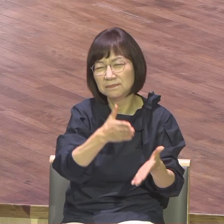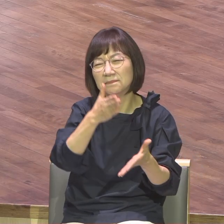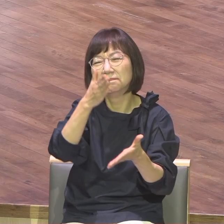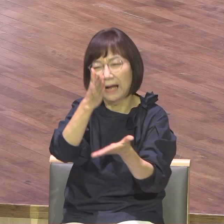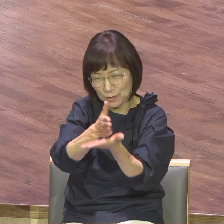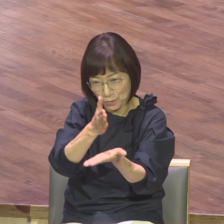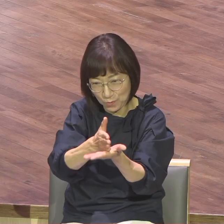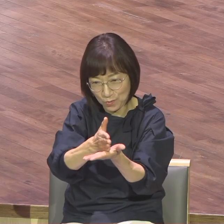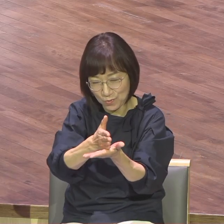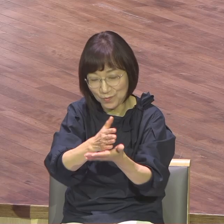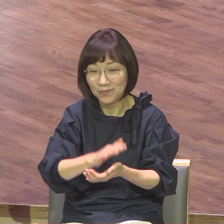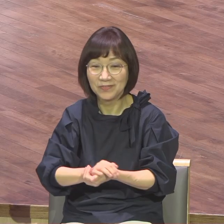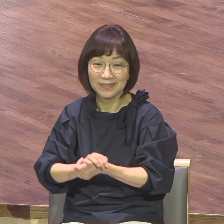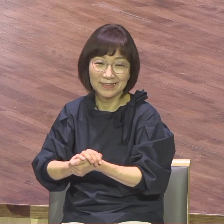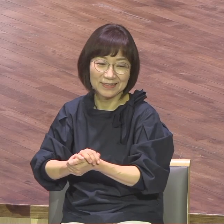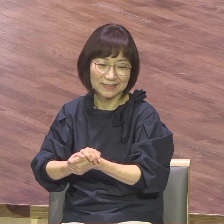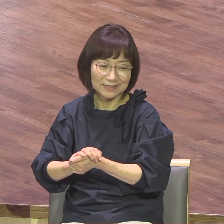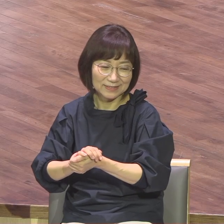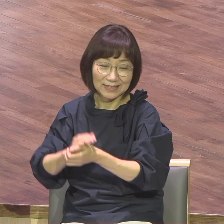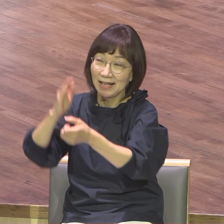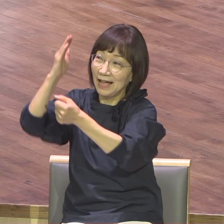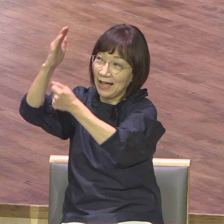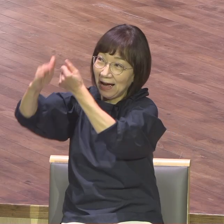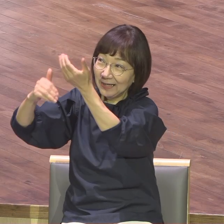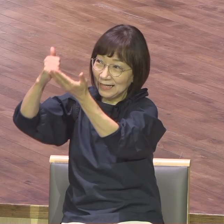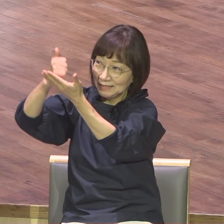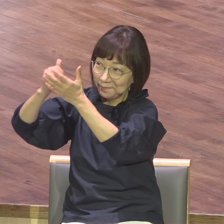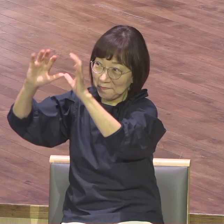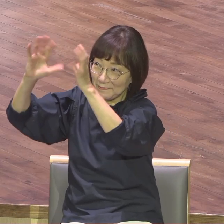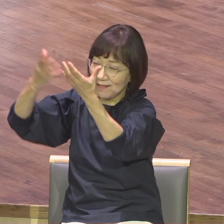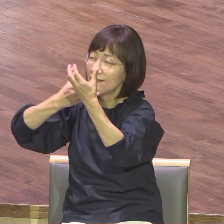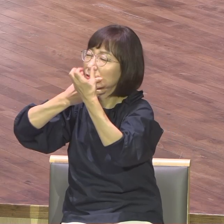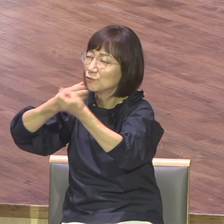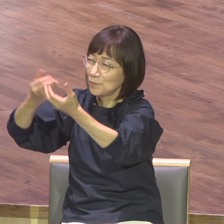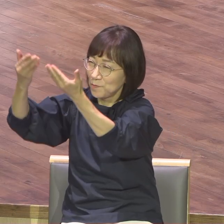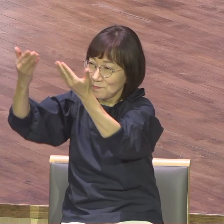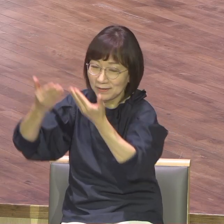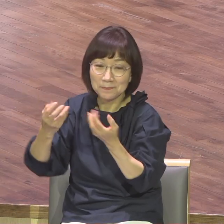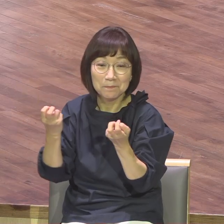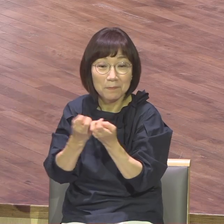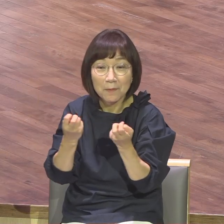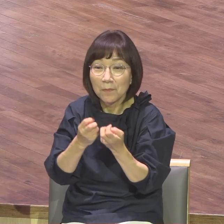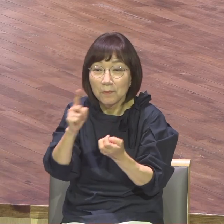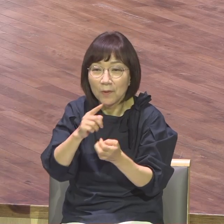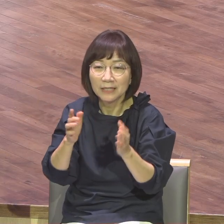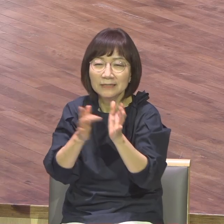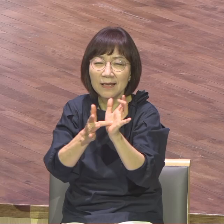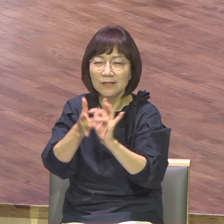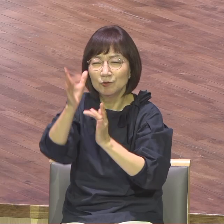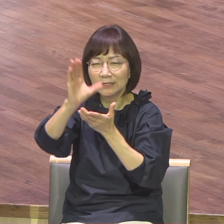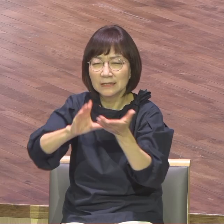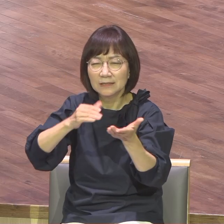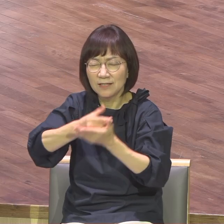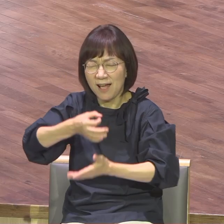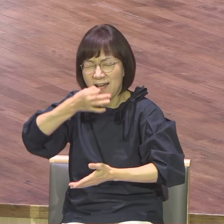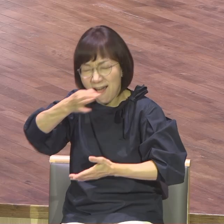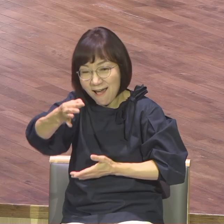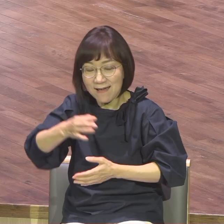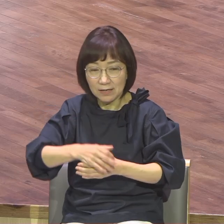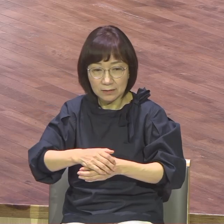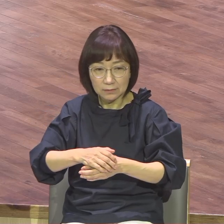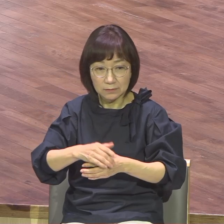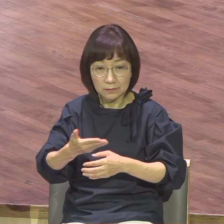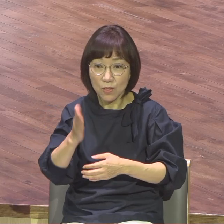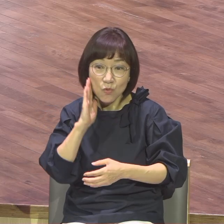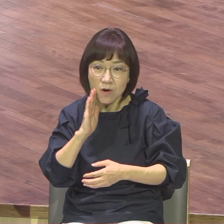하나님 나라 임하는 방법이 뭐냐? 예수 그리스도 이름 부르는 것입니다. 이름 부르면 그 현장에